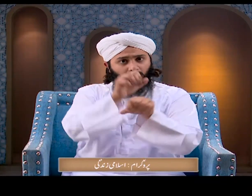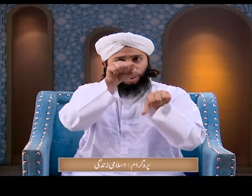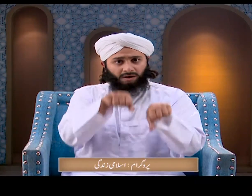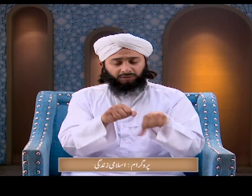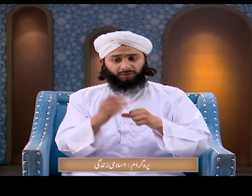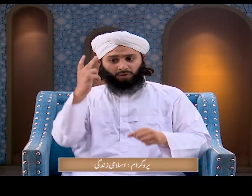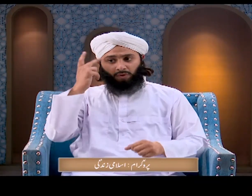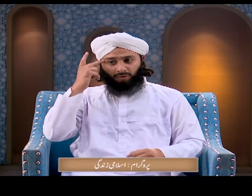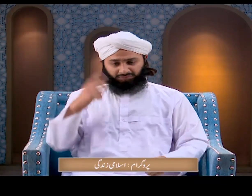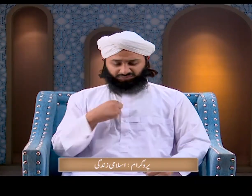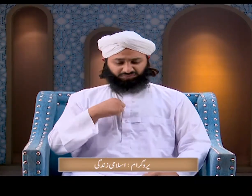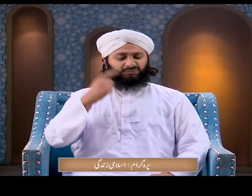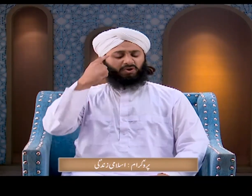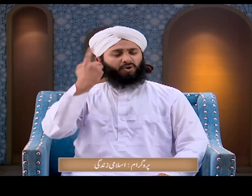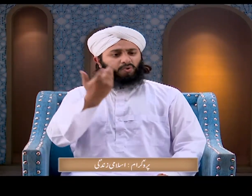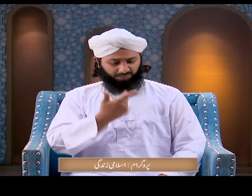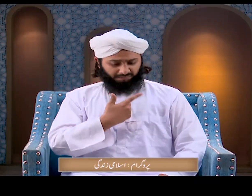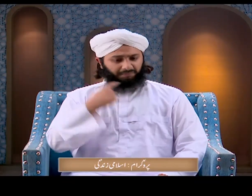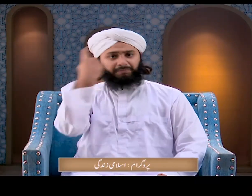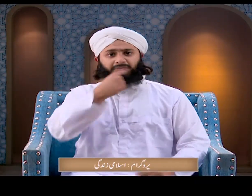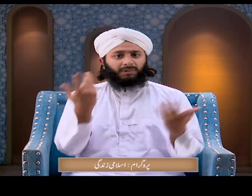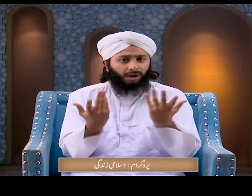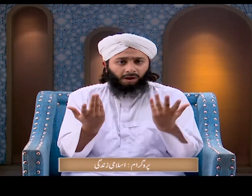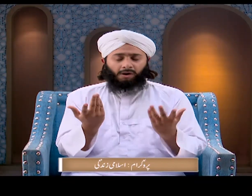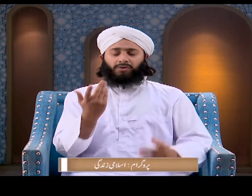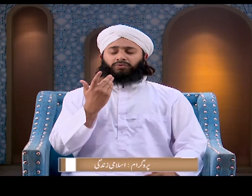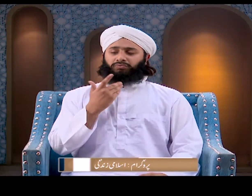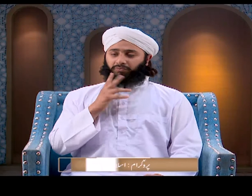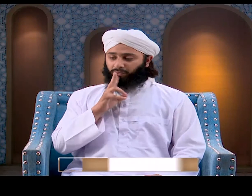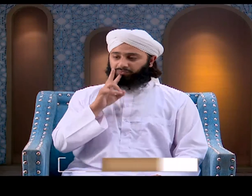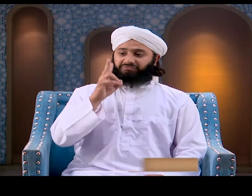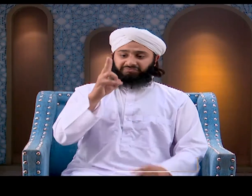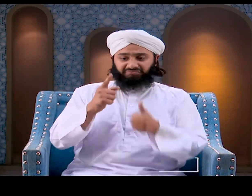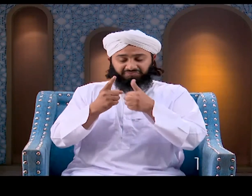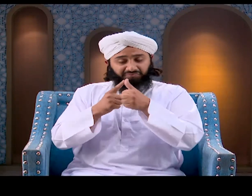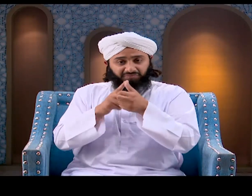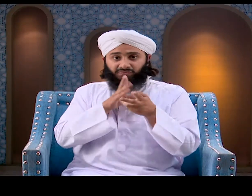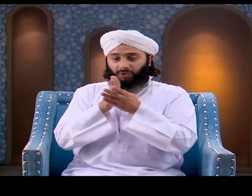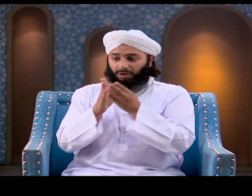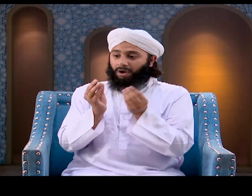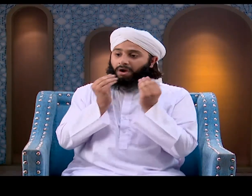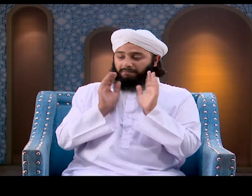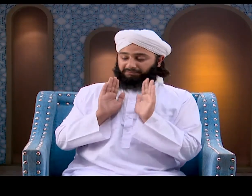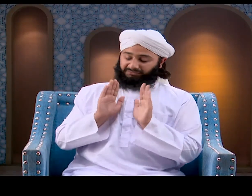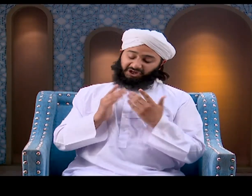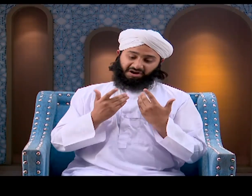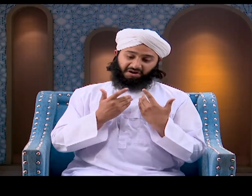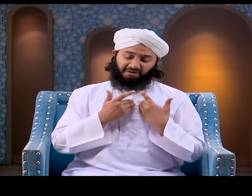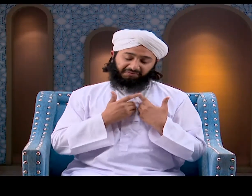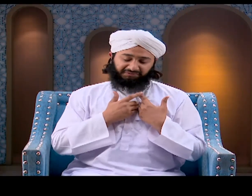چڑھا کر بولا، جانتے ہو میں کون ہوں؟ حضرت مطرف بن عبداللہ رحمت اللہ علیہ بھی ماشاء اللہ الکریم زندہ دل